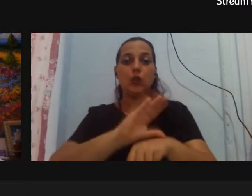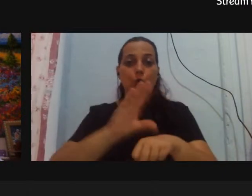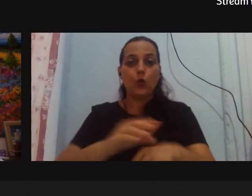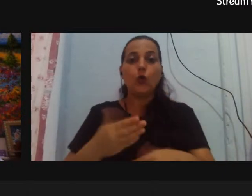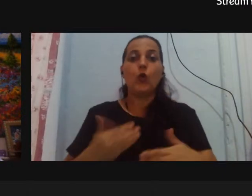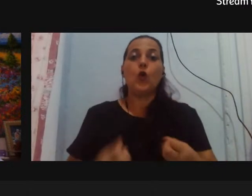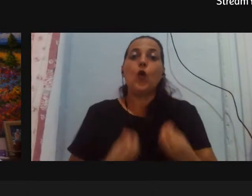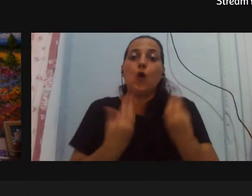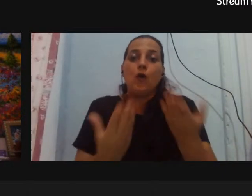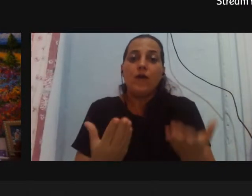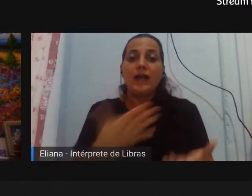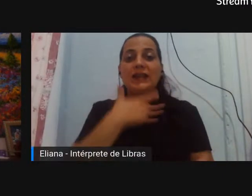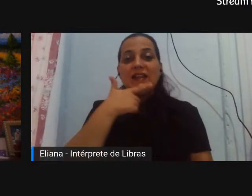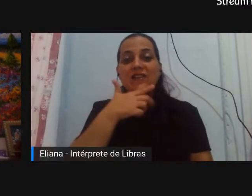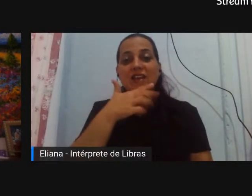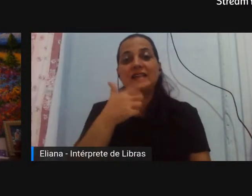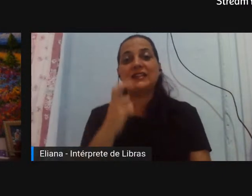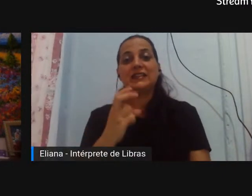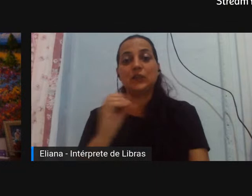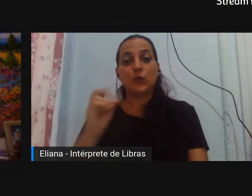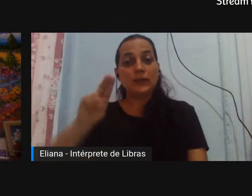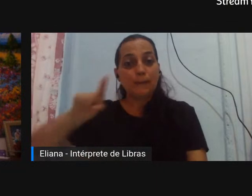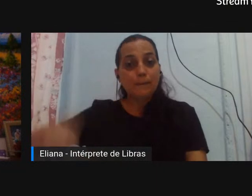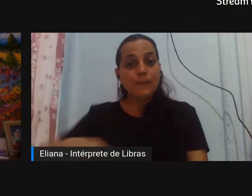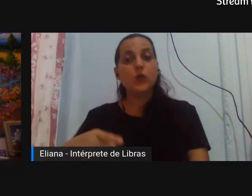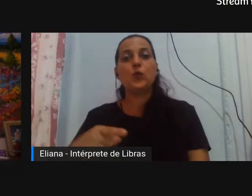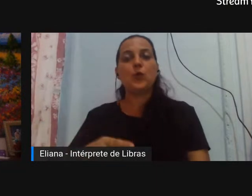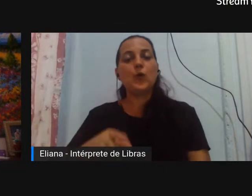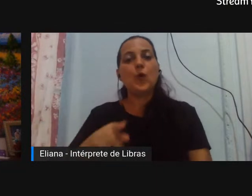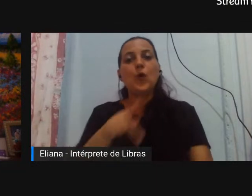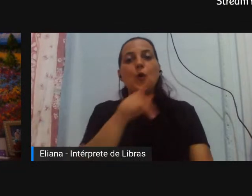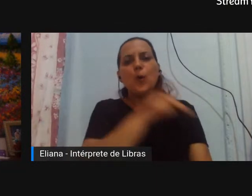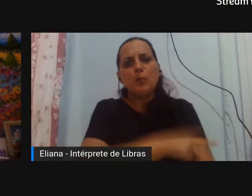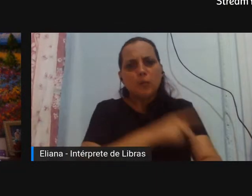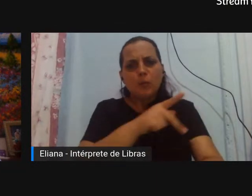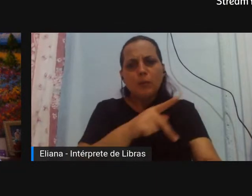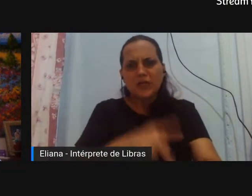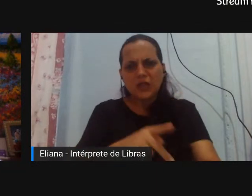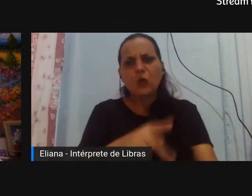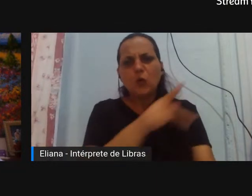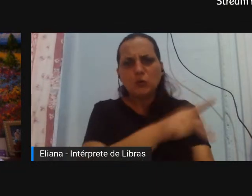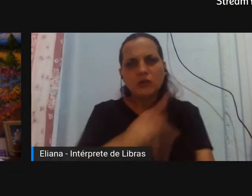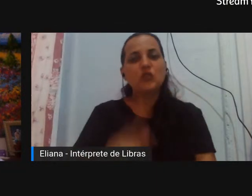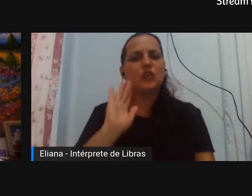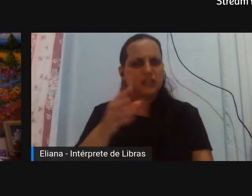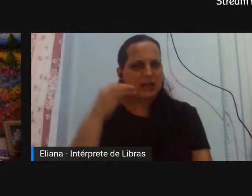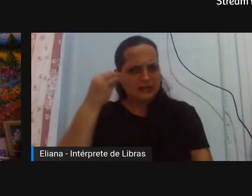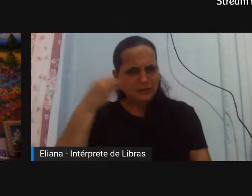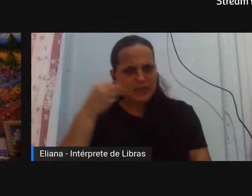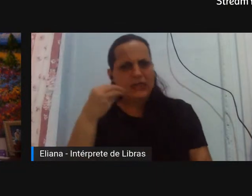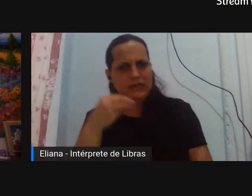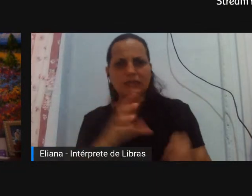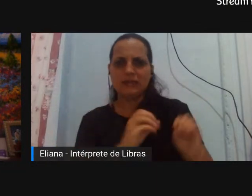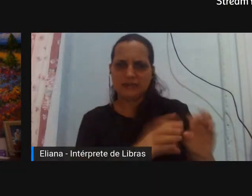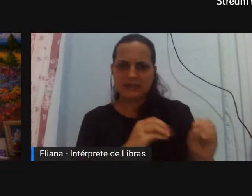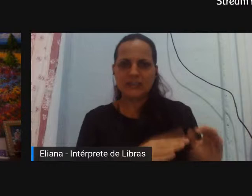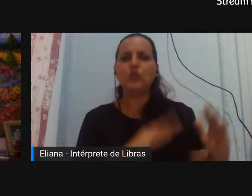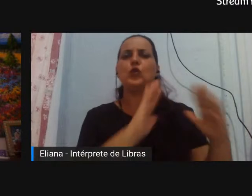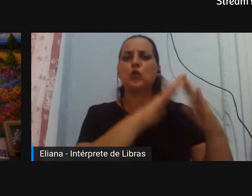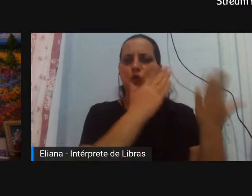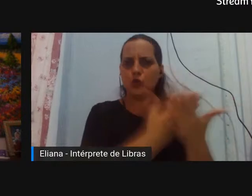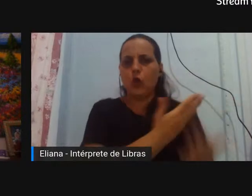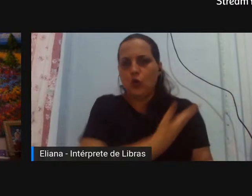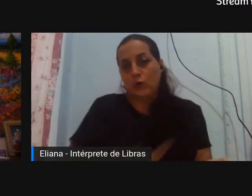vagas para professores leigos, professores que já exerciam a docência nas redes públicas sem